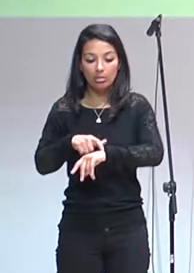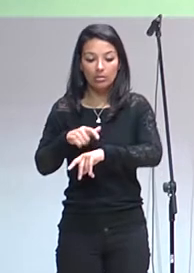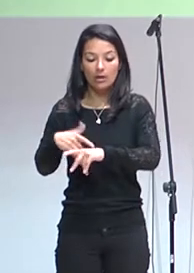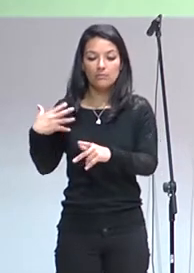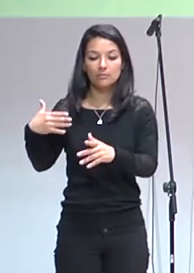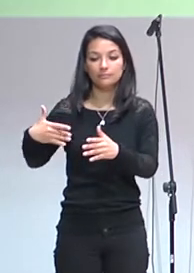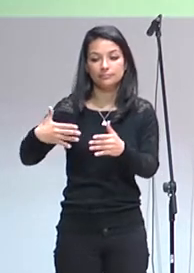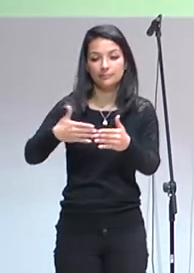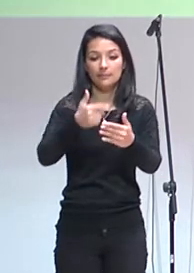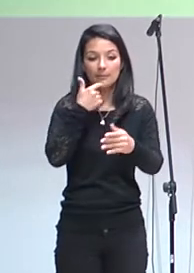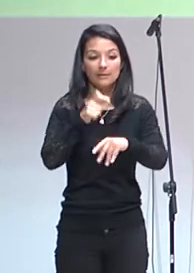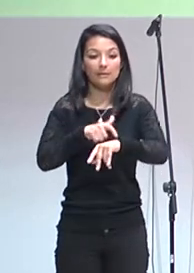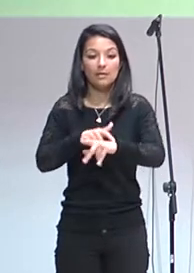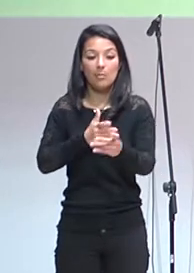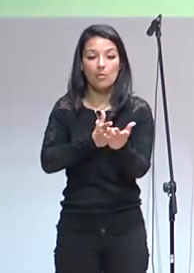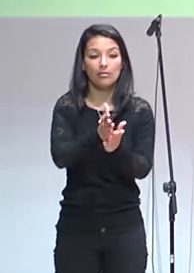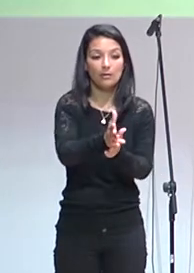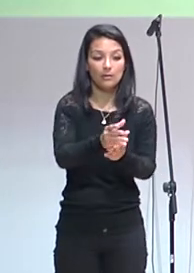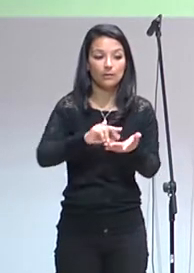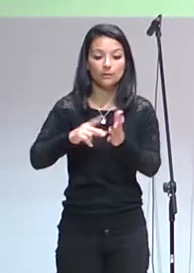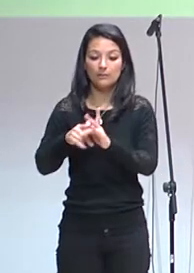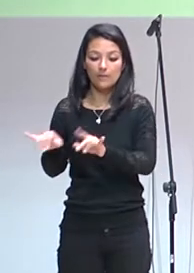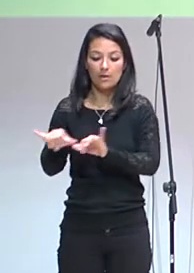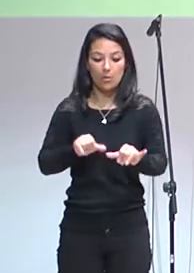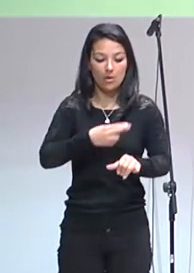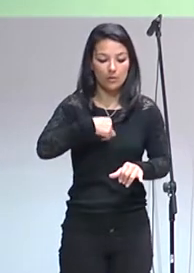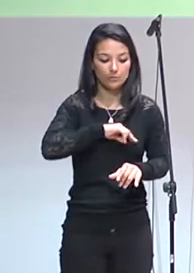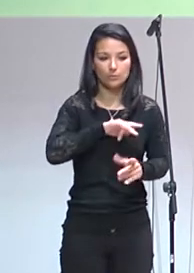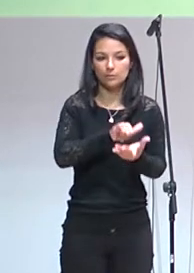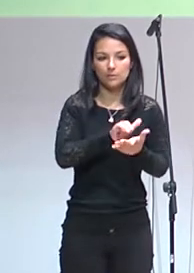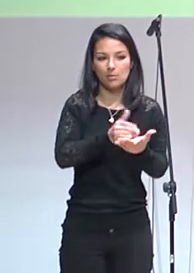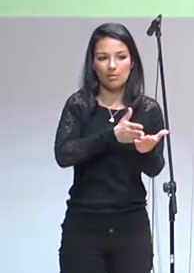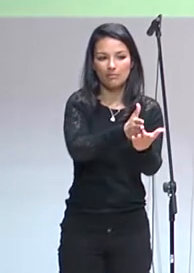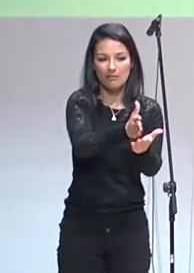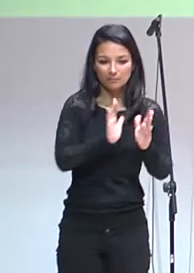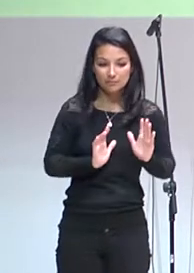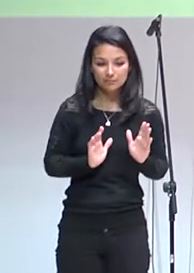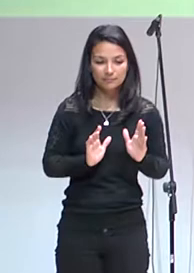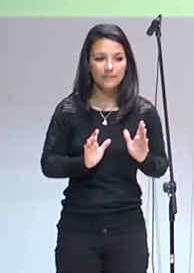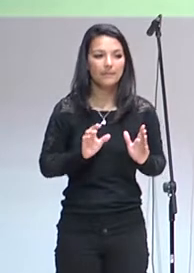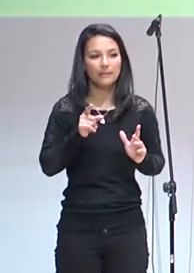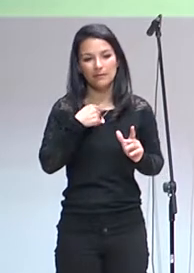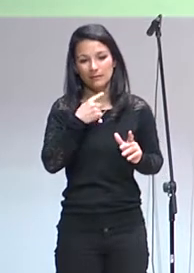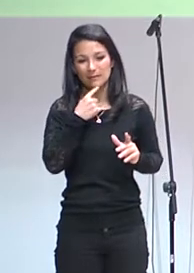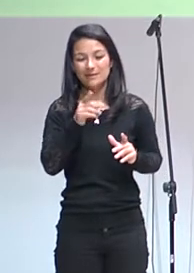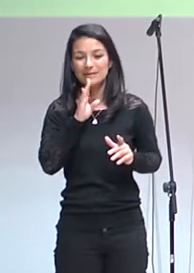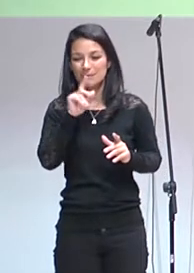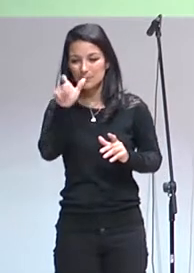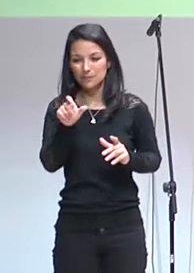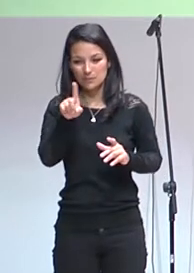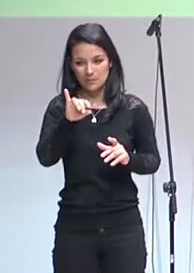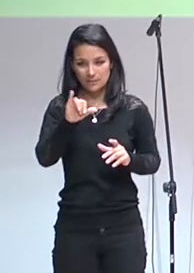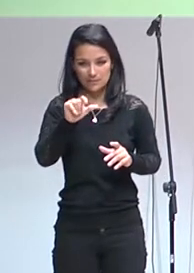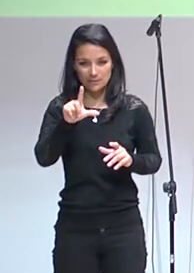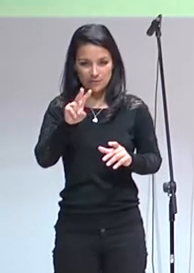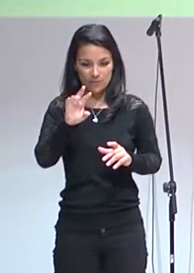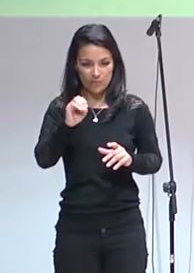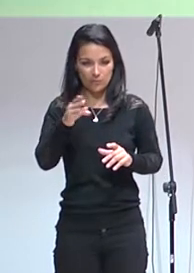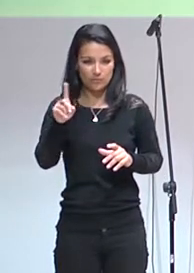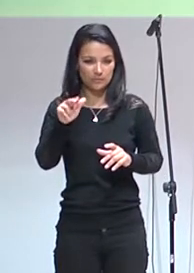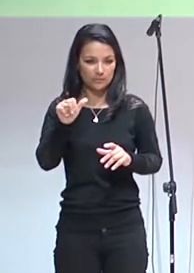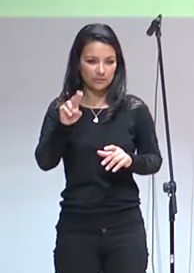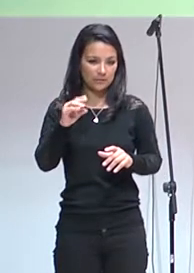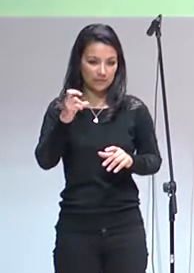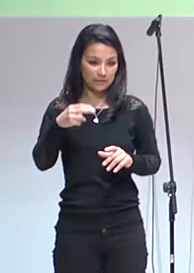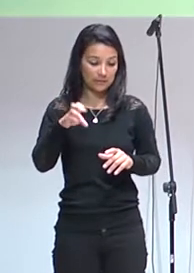el tiempo es eterno, nosotros somos eternos, ¿no? Dice Silvio Sánchez. Entonces, en esa medida de recuperar, también empezaron